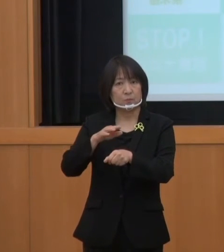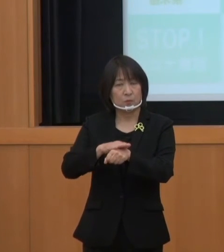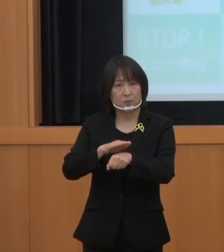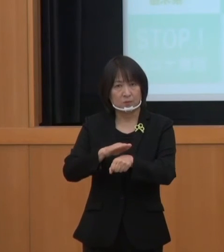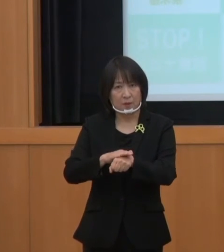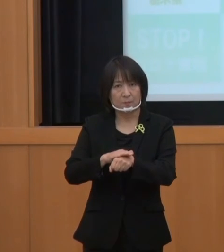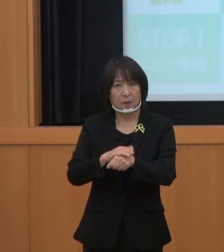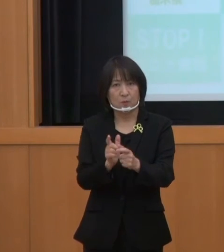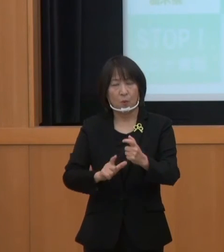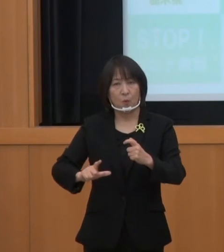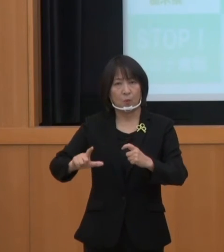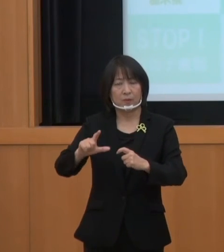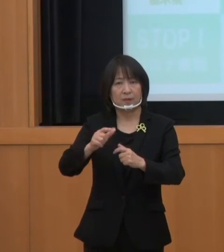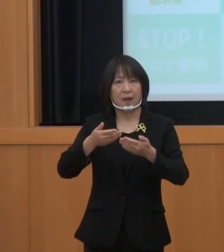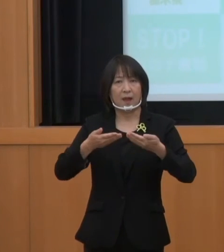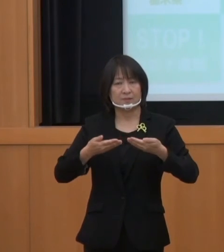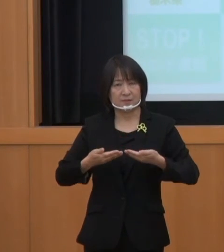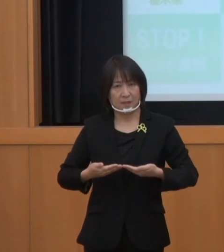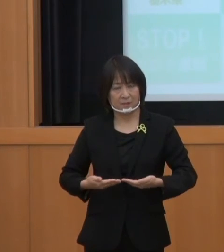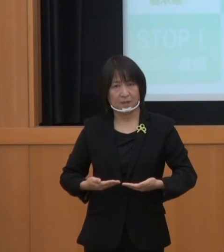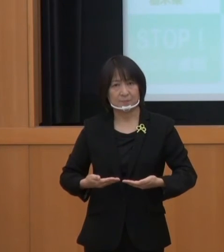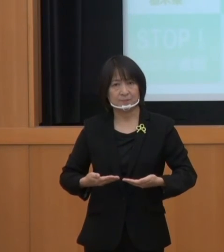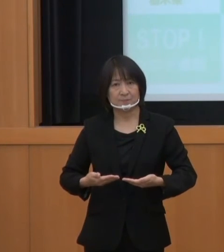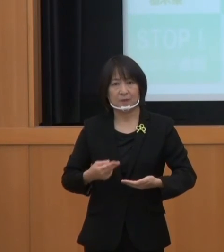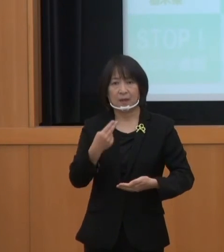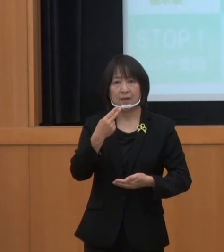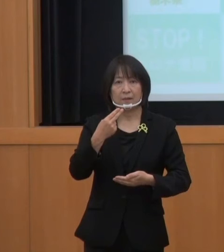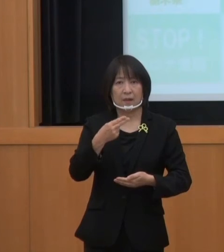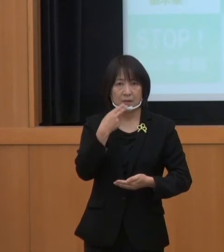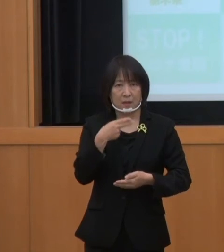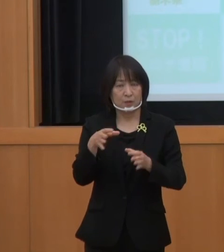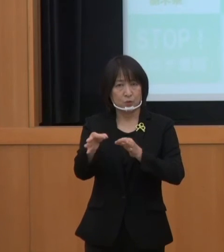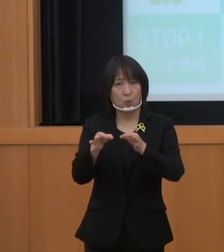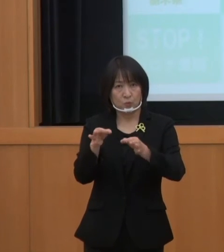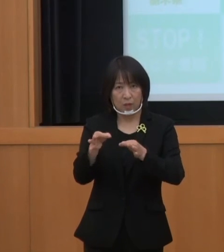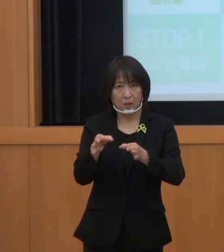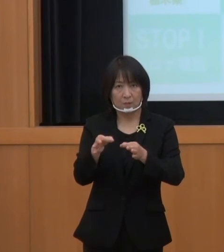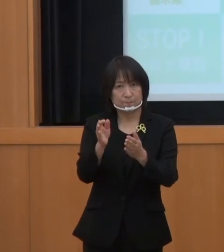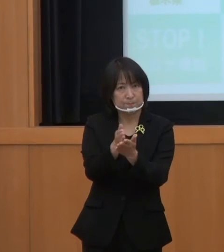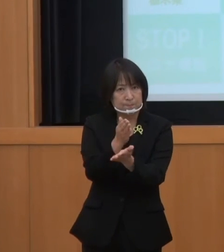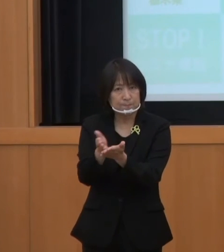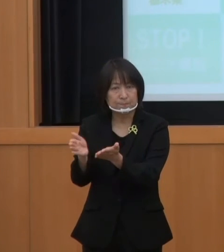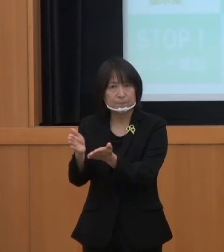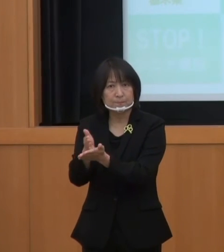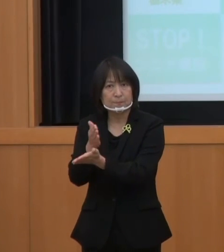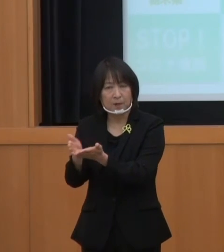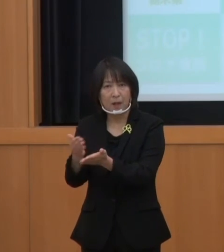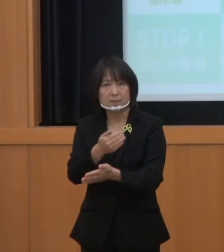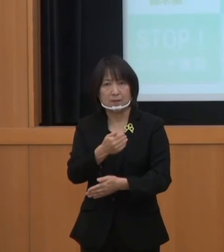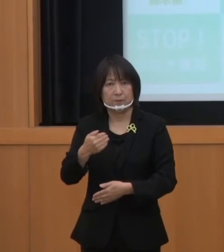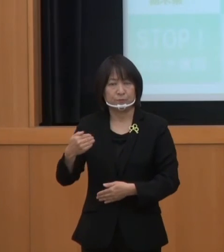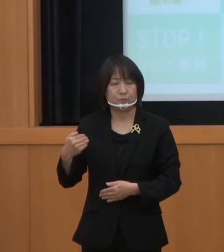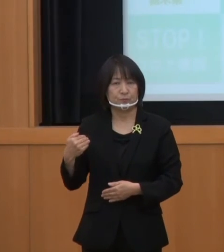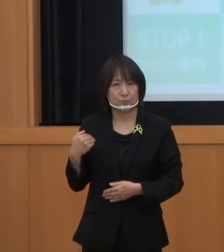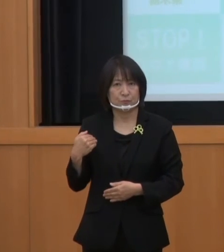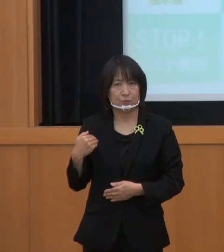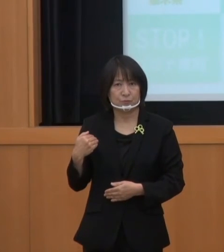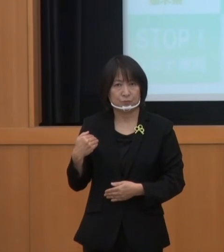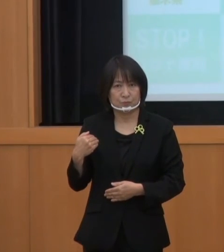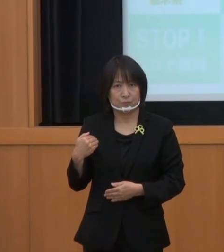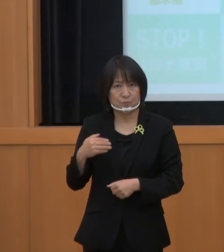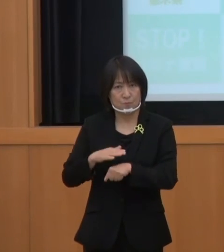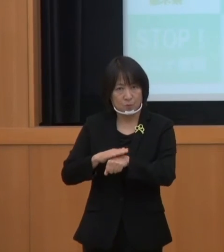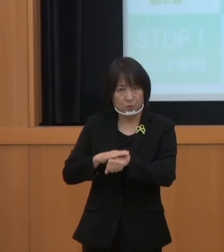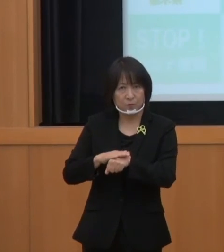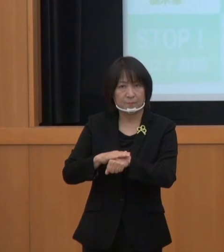より安全な飲食店の色分けができることで、